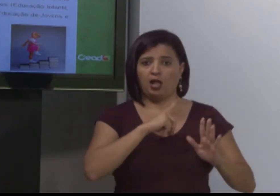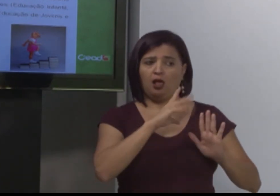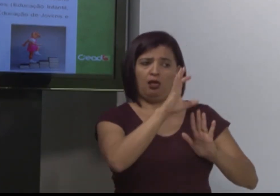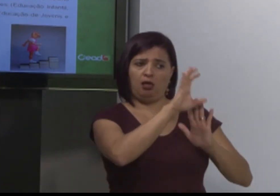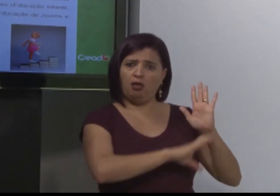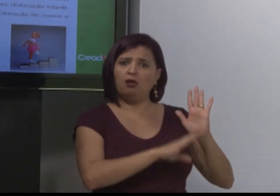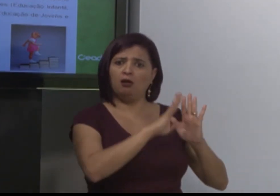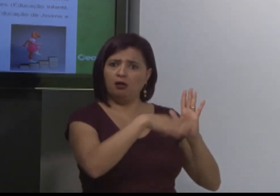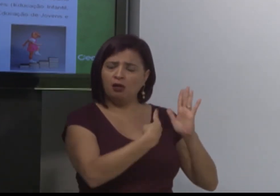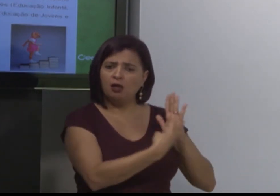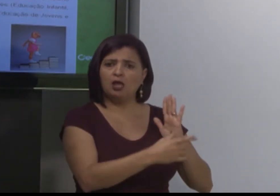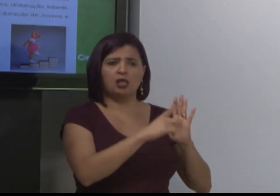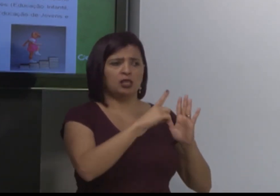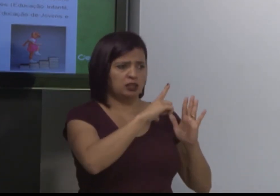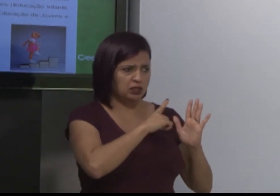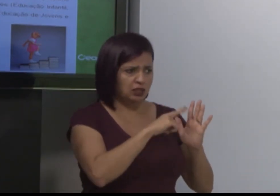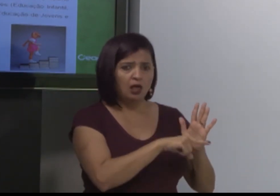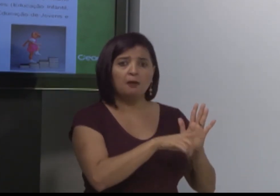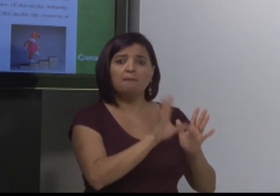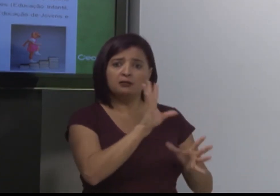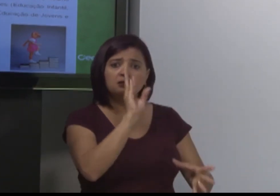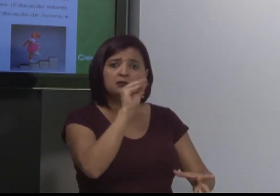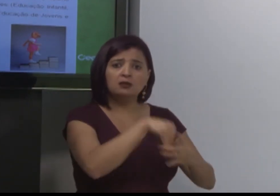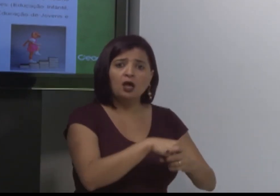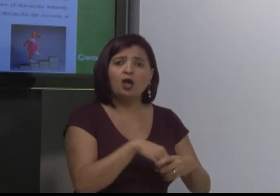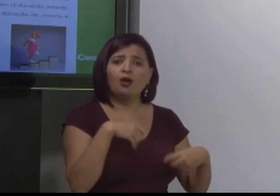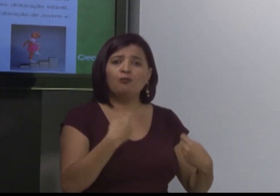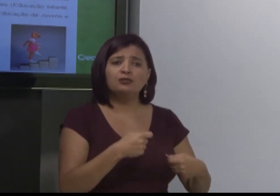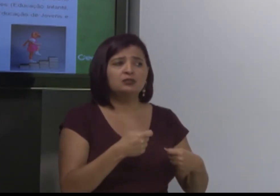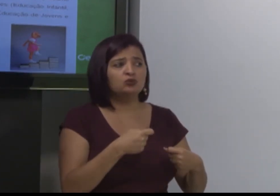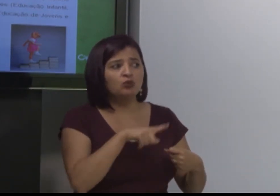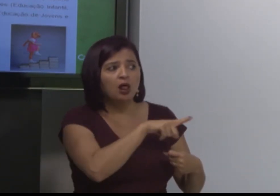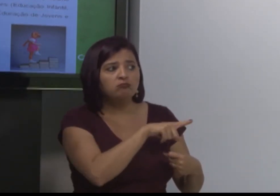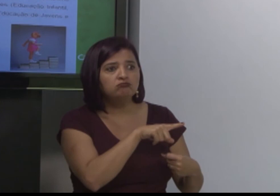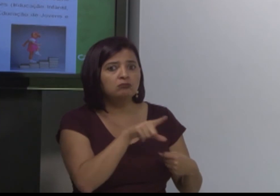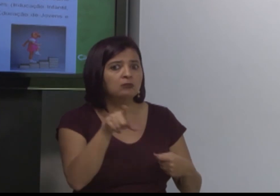tenho um currículo, mas é necessário